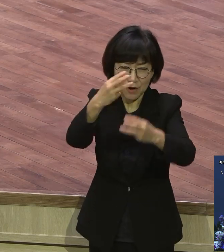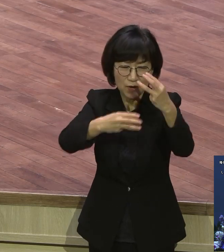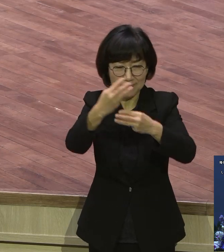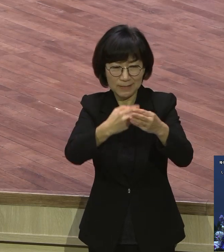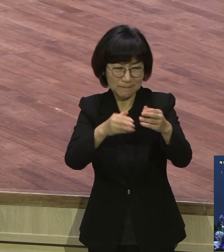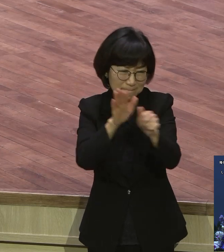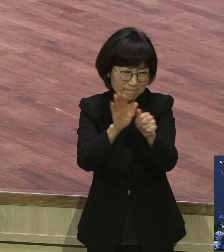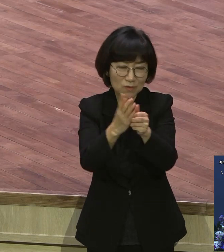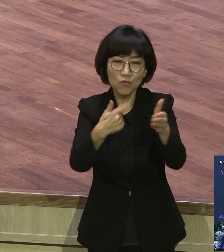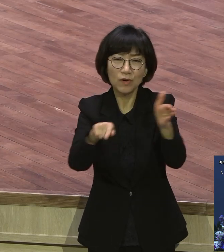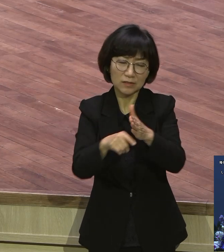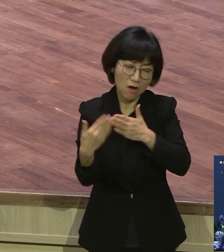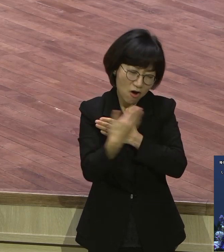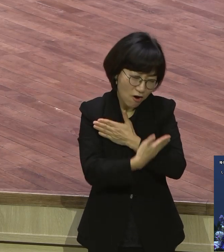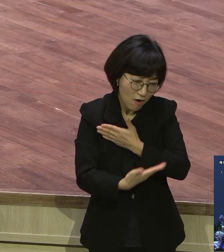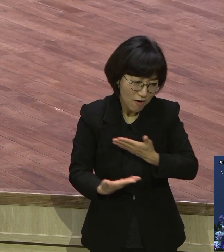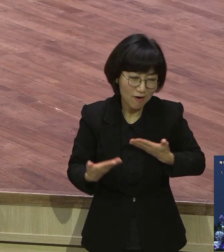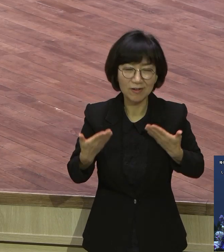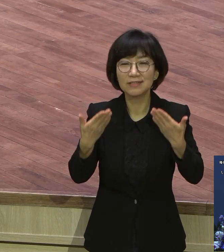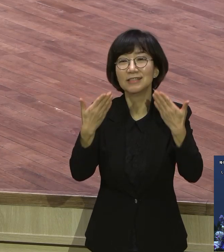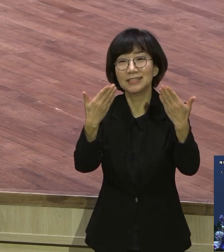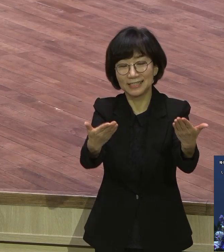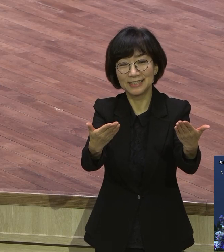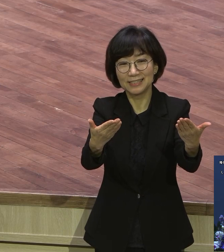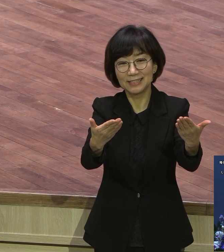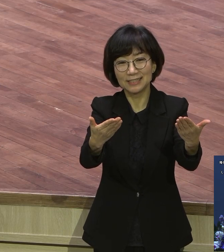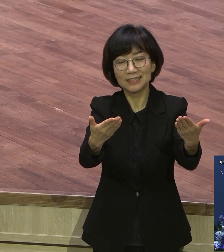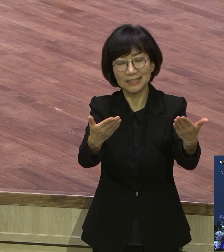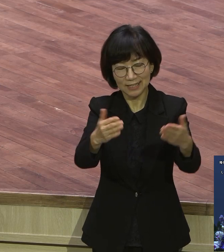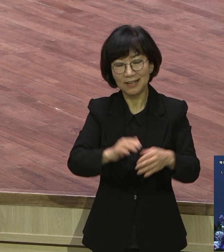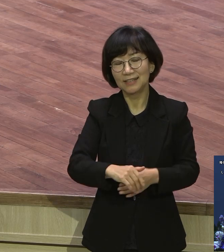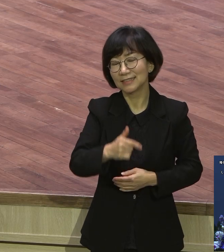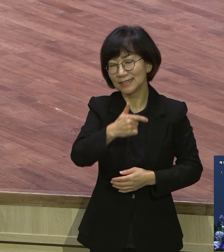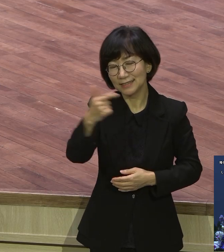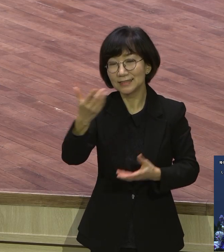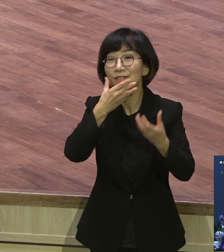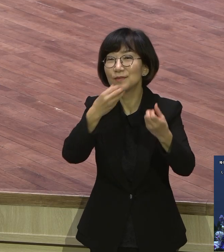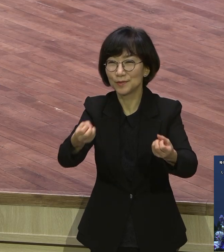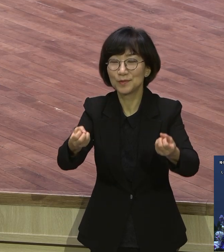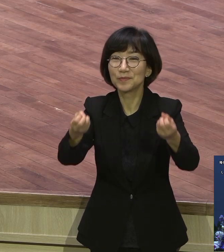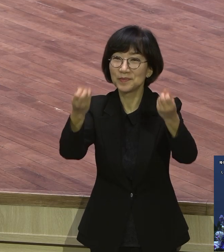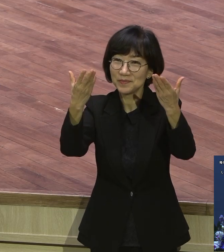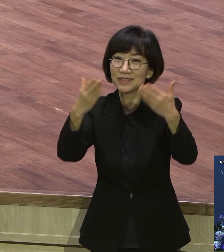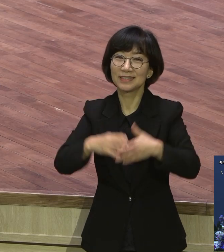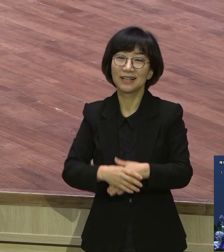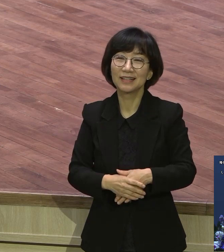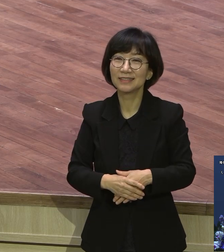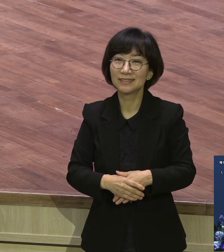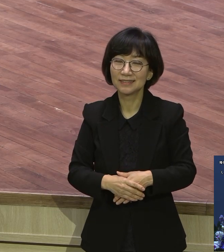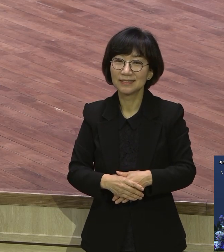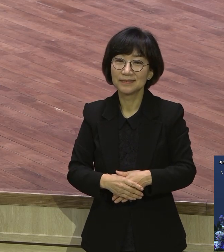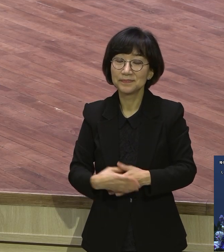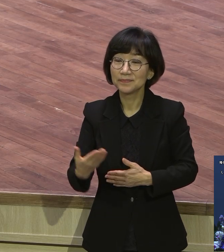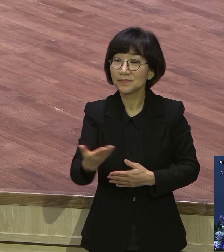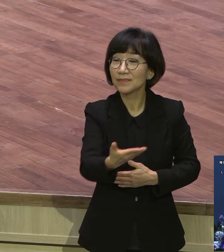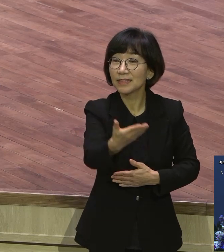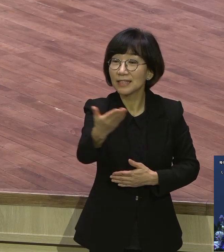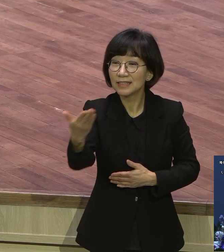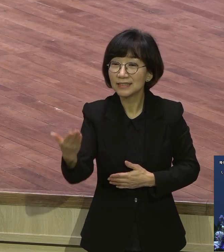이렇게 헌신하는 발판이다 얼마나 큰 축복이 우리 성도님들이 세상에 살면서